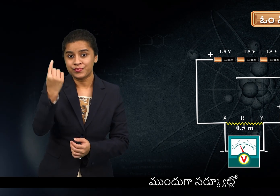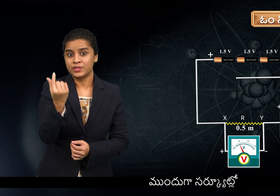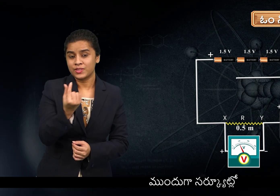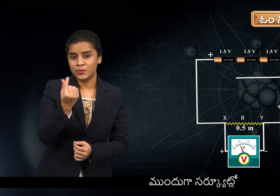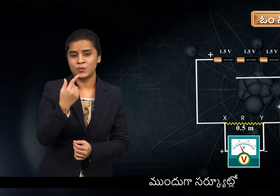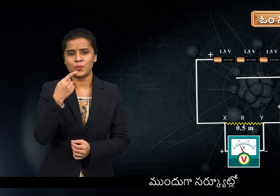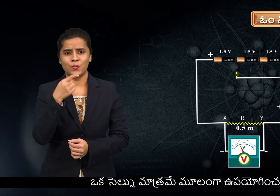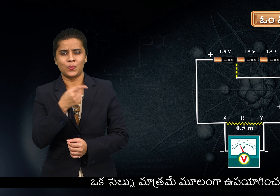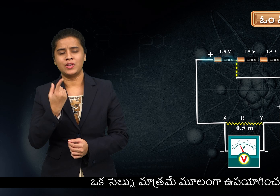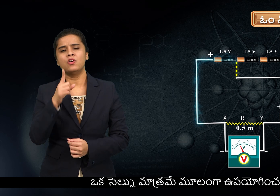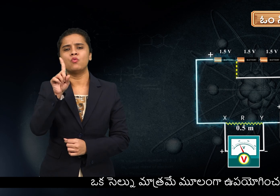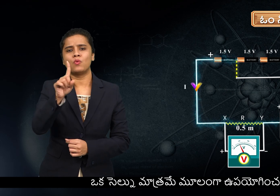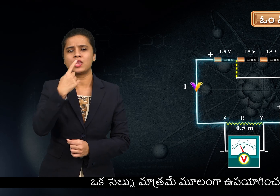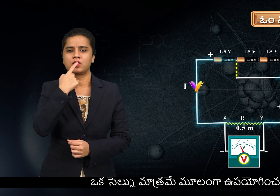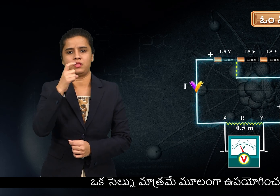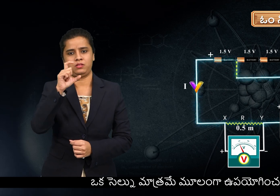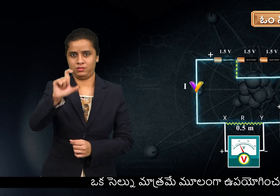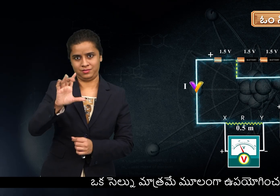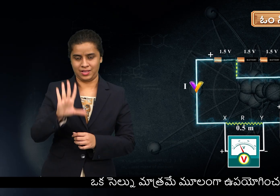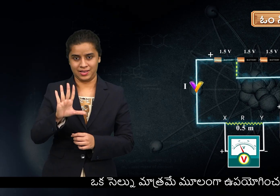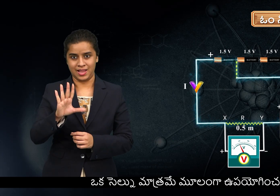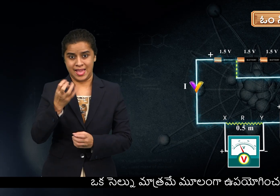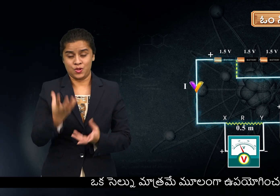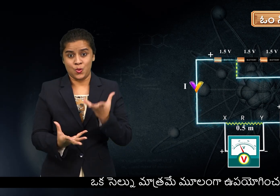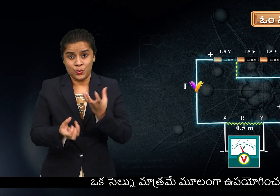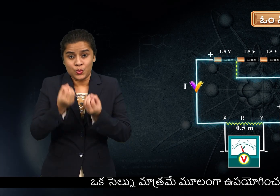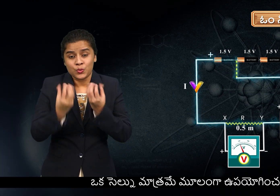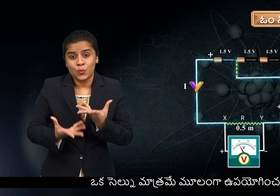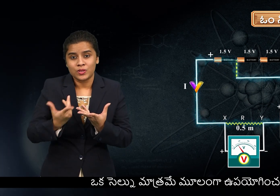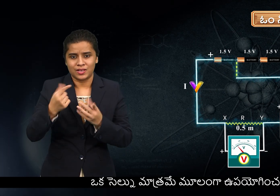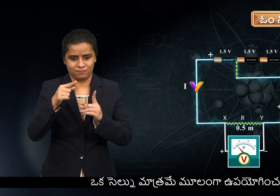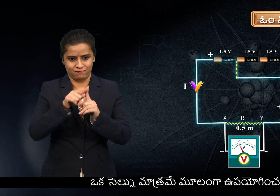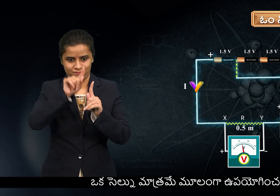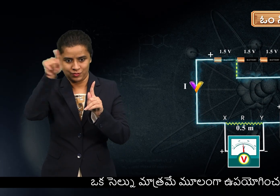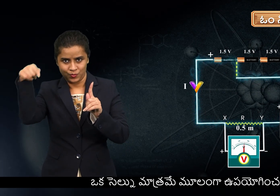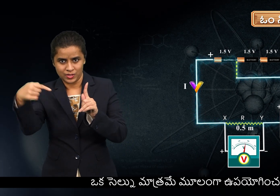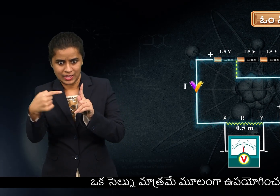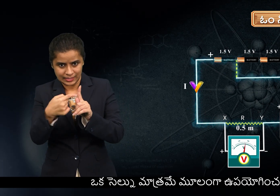ముందుగా సర్క్యూట్లో ఒక సెల్ను మాత్రమే మూలంగా ఉపయోగించండి.